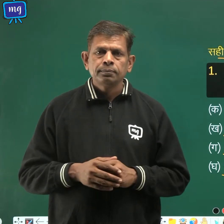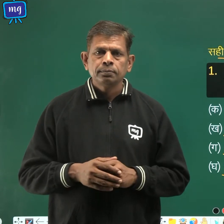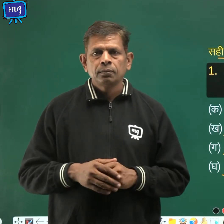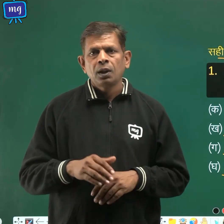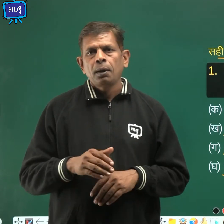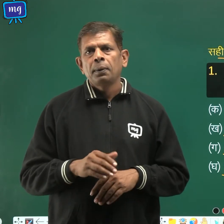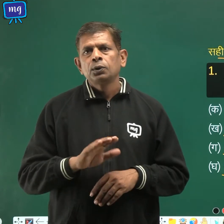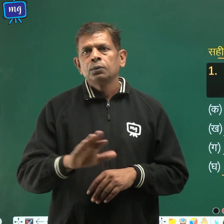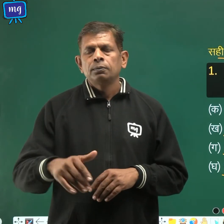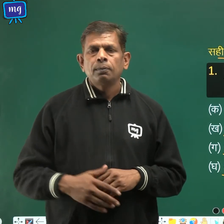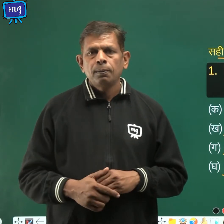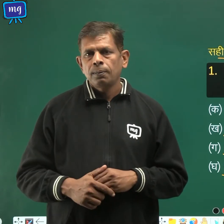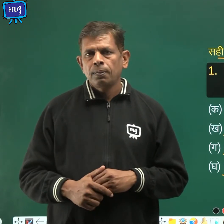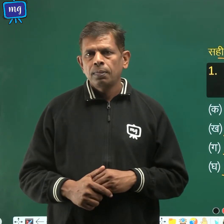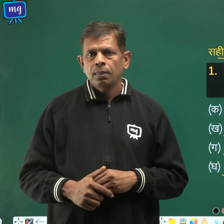बच्चों,